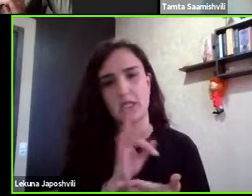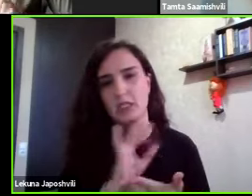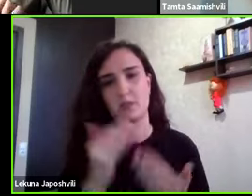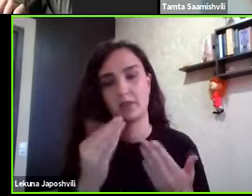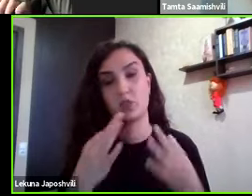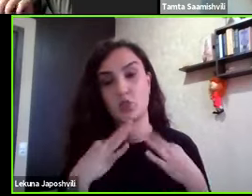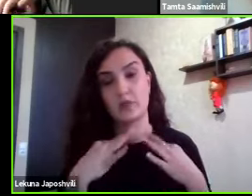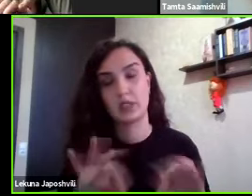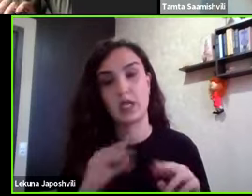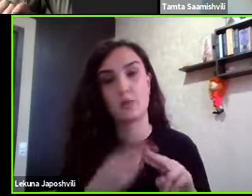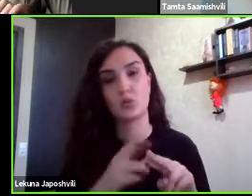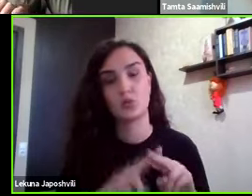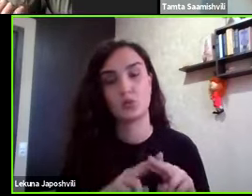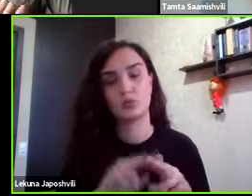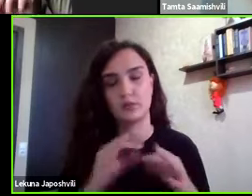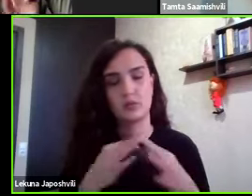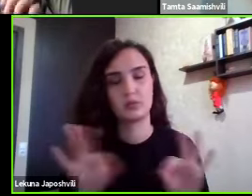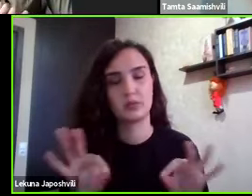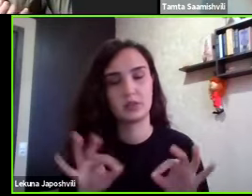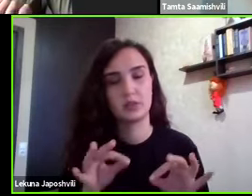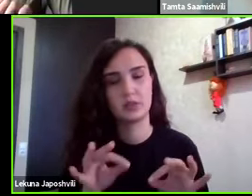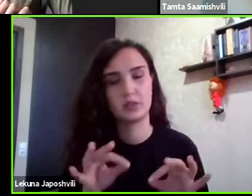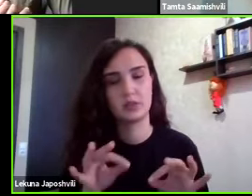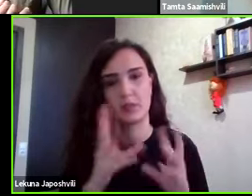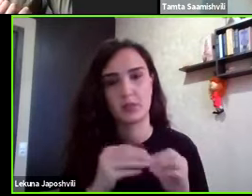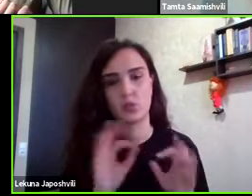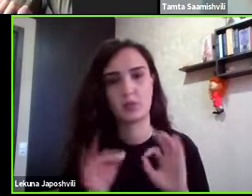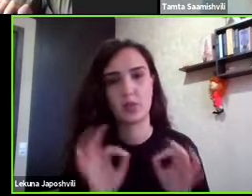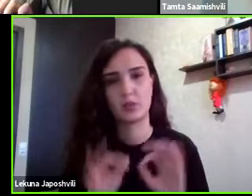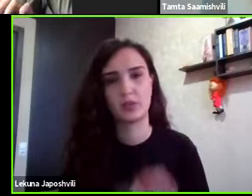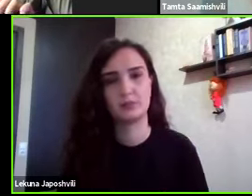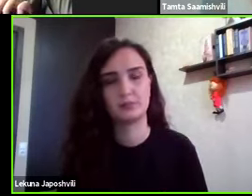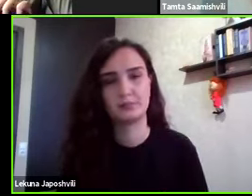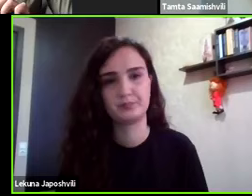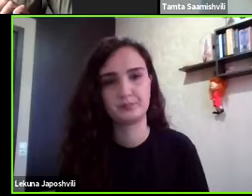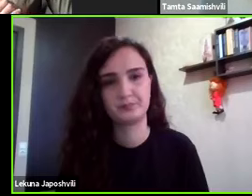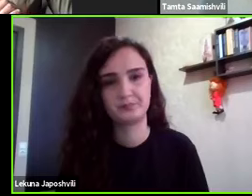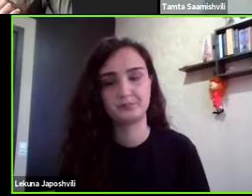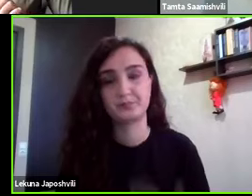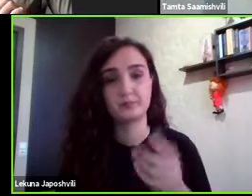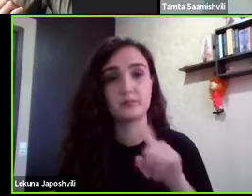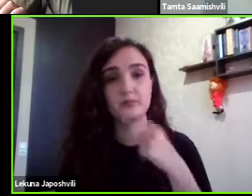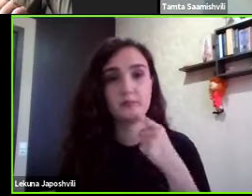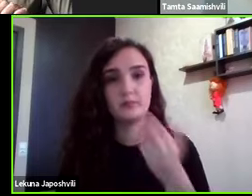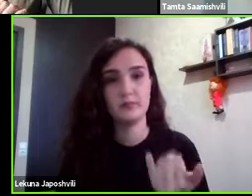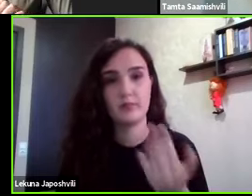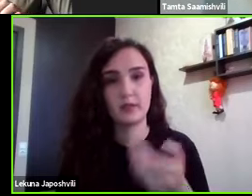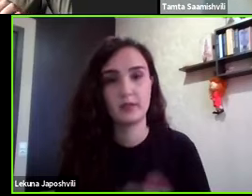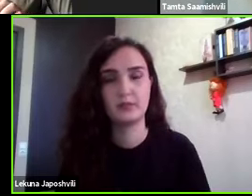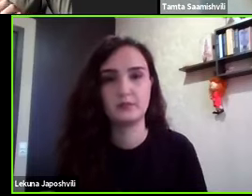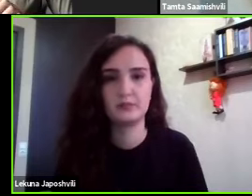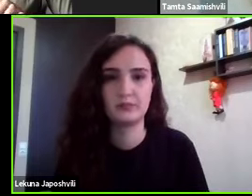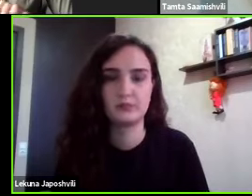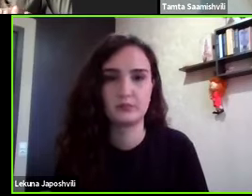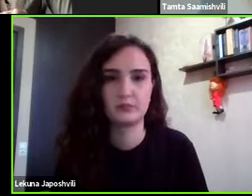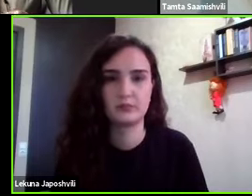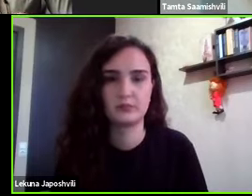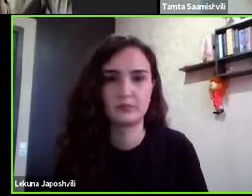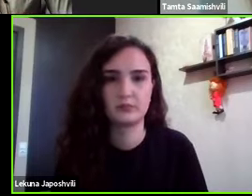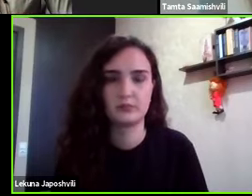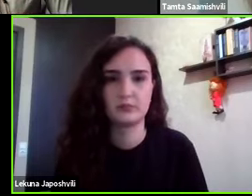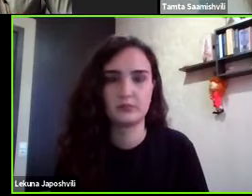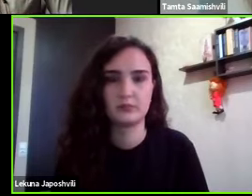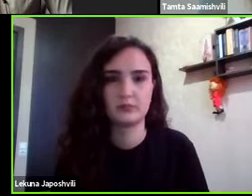შული. ამდენად სუ თავისუფლად შეხვდეთ და ეს ყველაფერი ნორმალურია თქვენ რაც ბრძანეთ ახლა. ბატონო. კარგით,